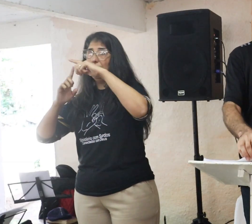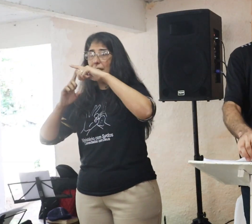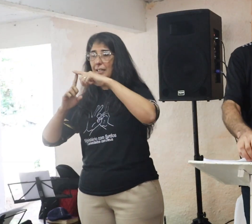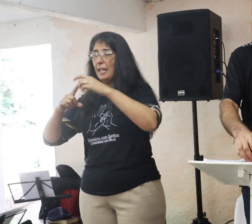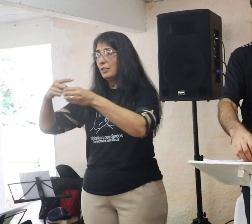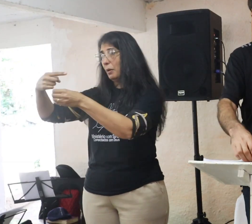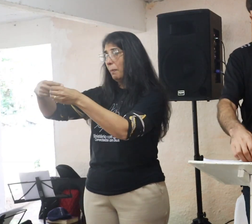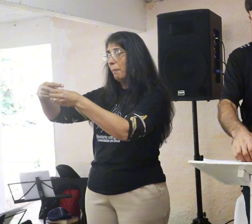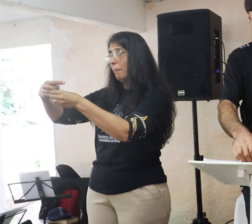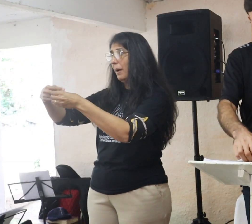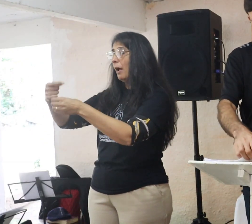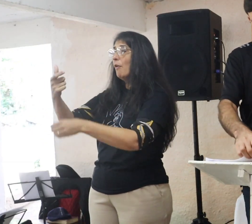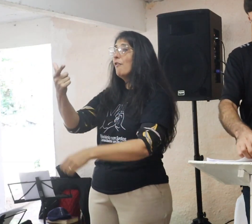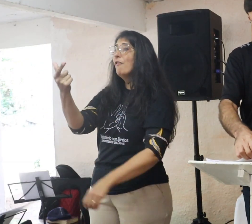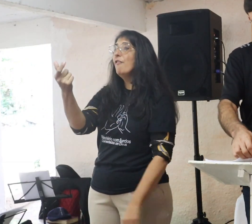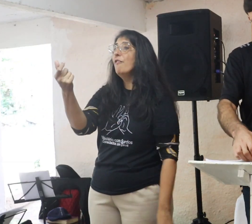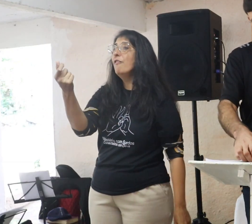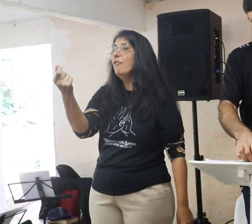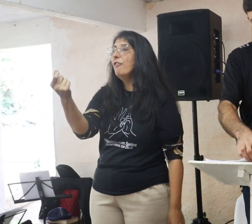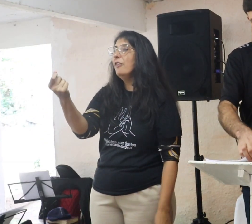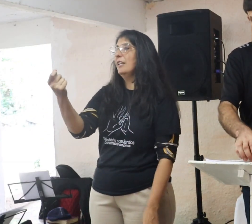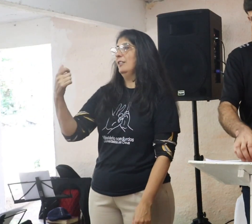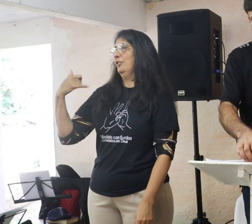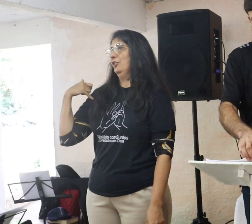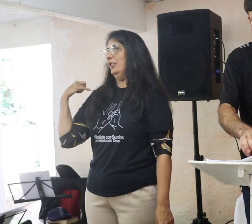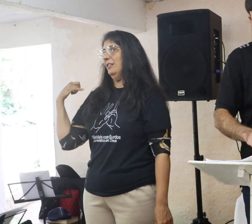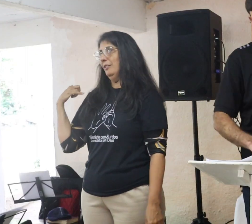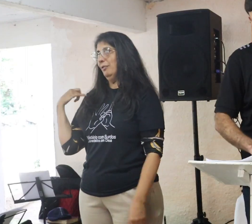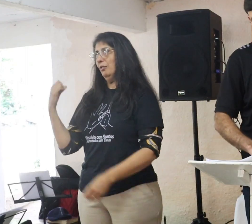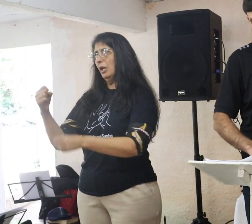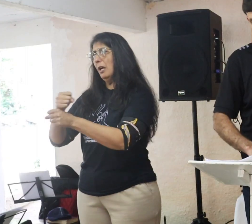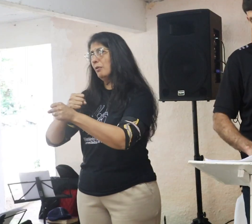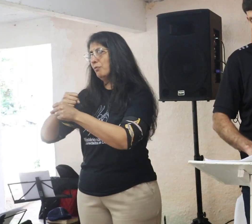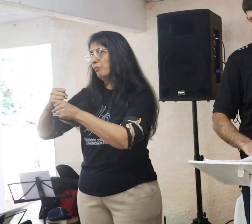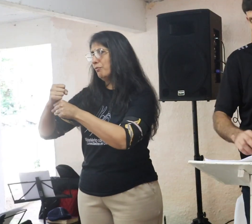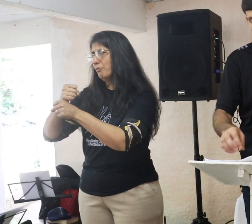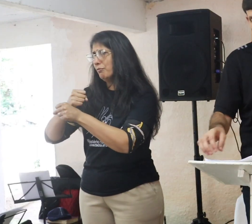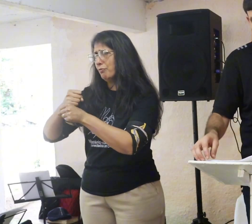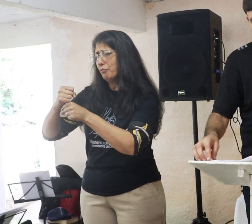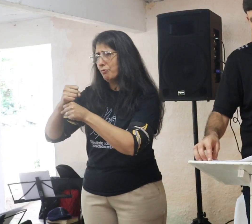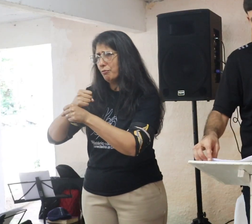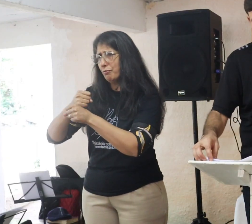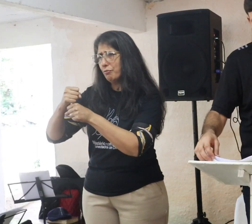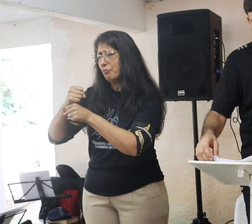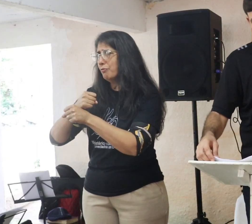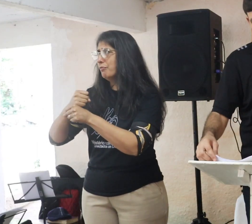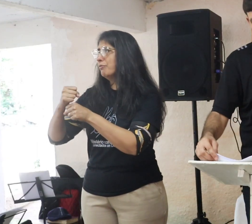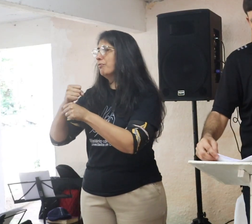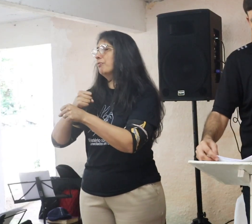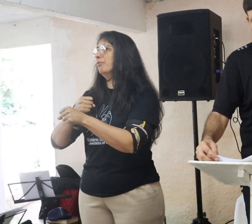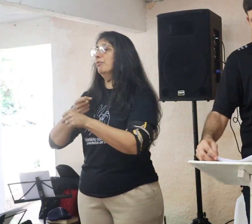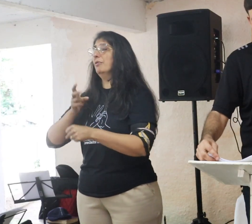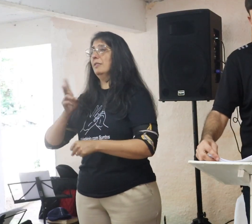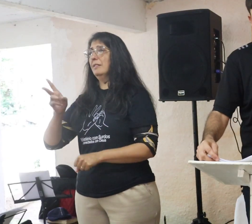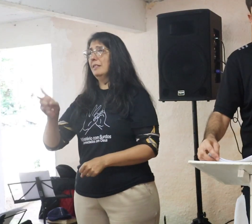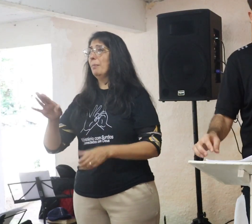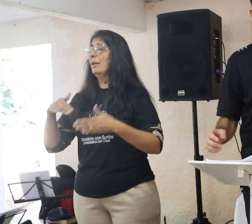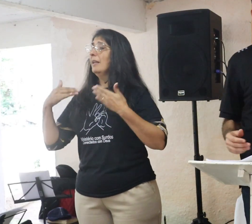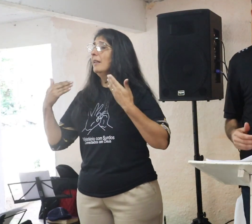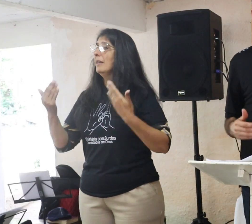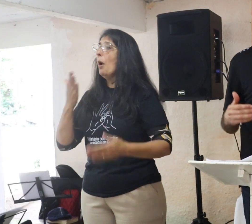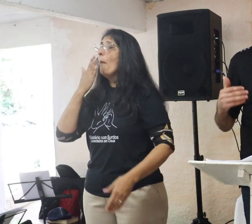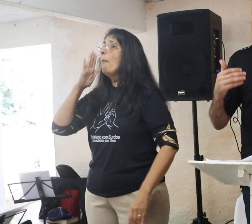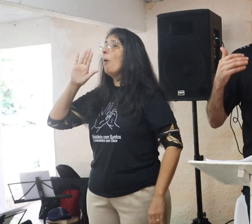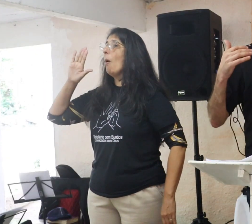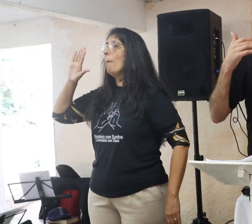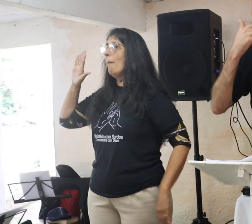né? Que alegria. Que esse texto, que essa promessa encoraje os meus